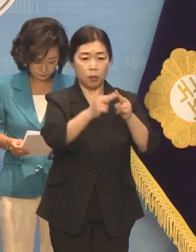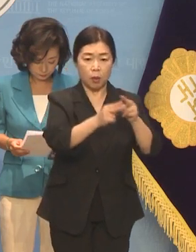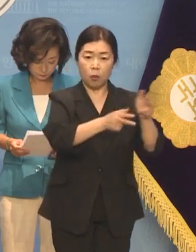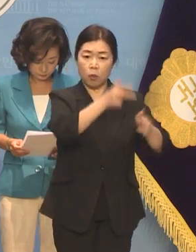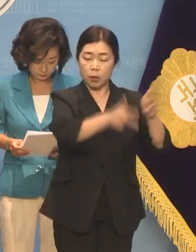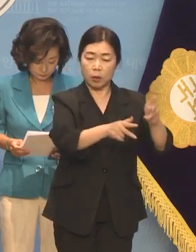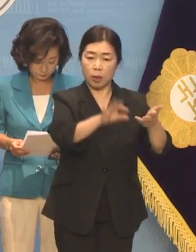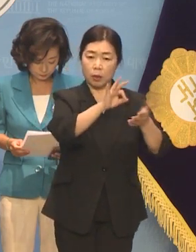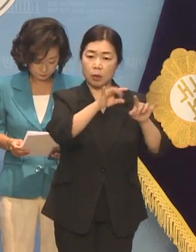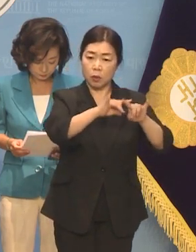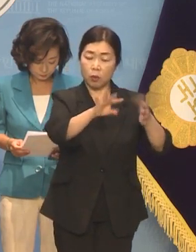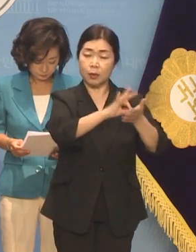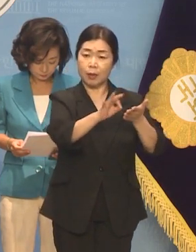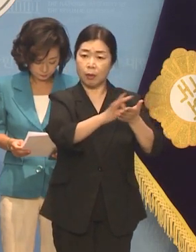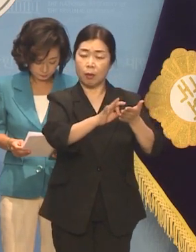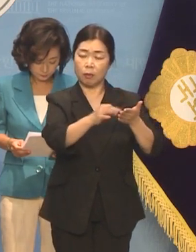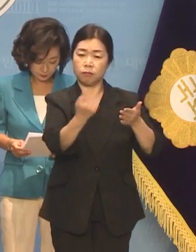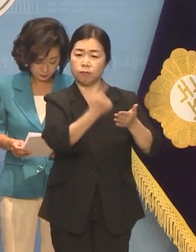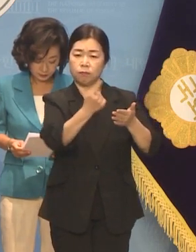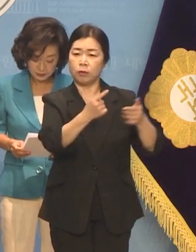소요 전력이